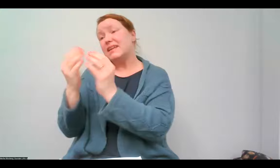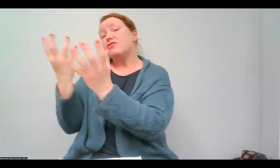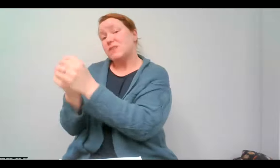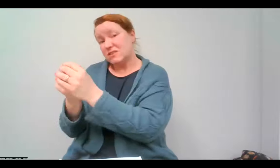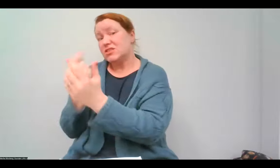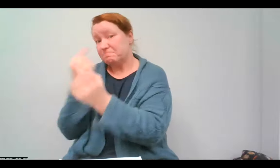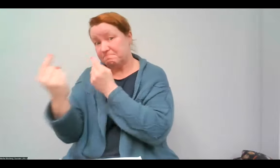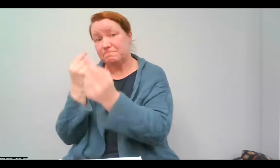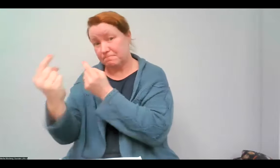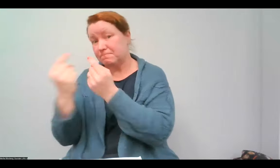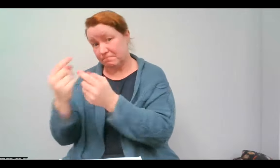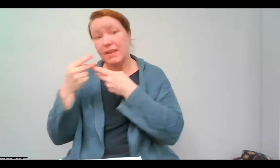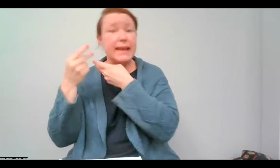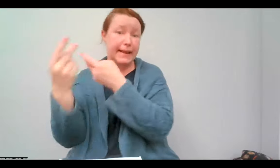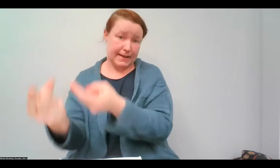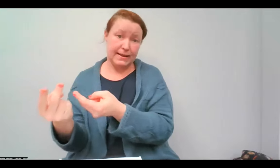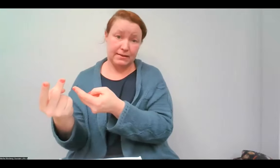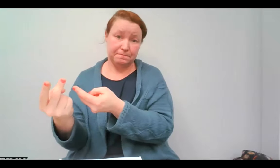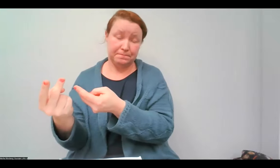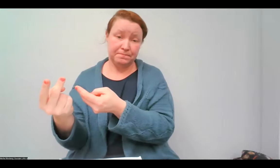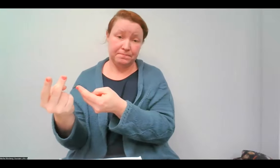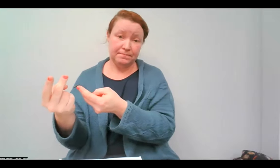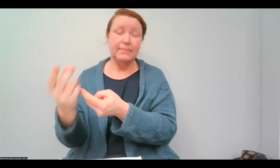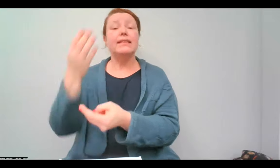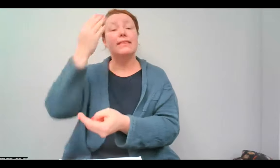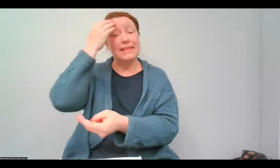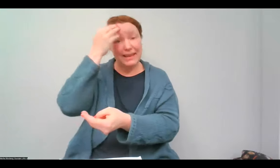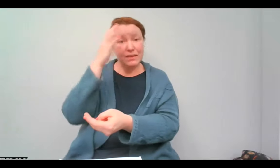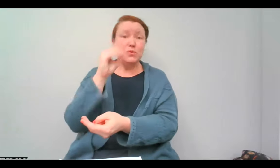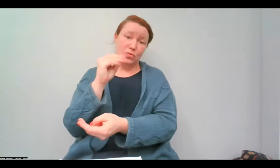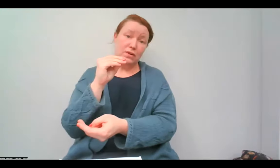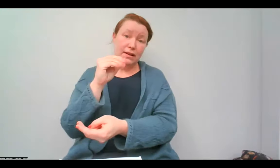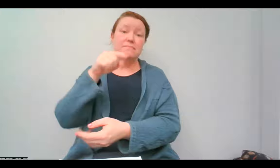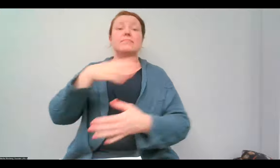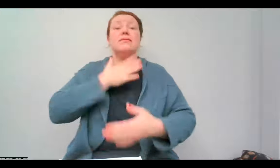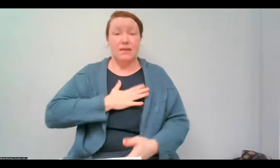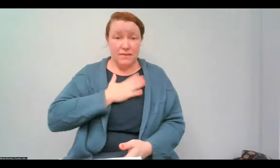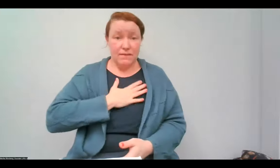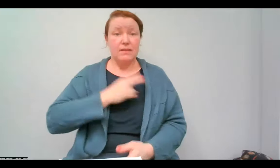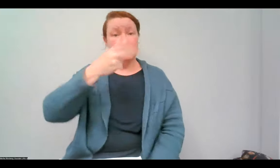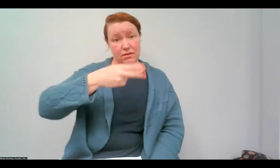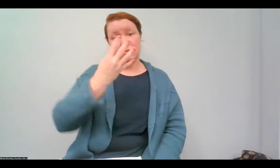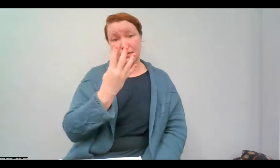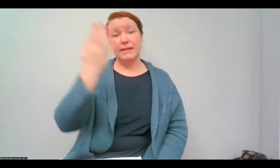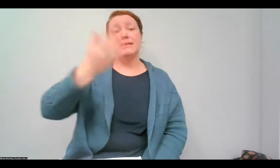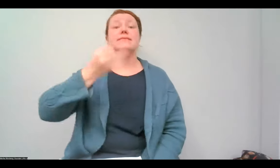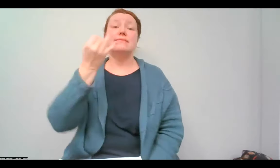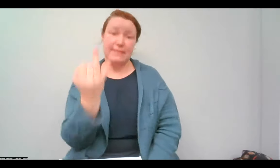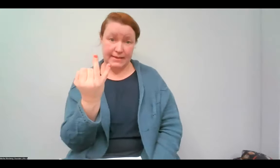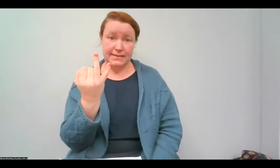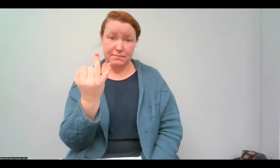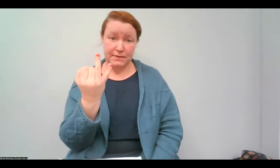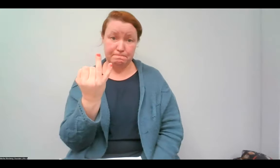tehdä vaikuttamistyötä ja keskustellaan ministeriöiden kanssa edelleen tästä aiheesta. Tiedämme kyllä,